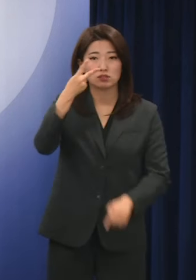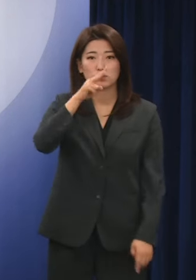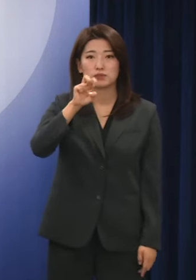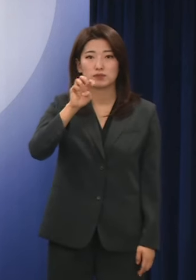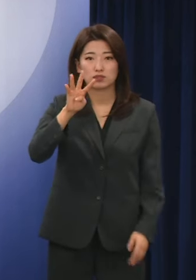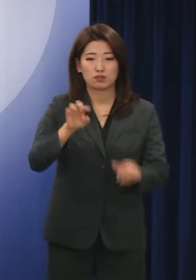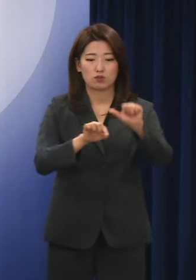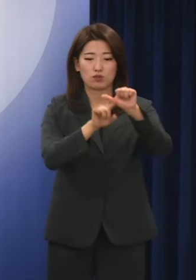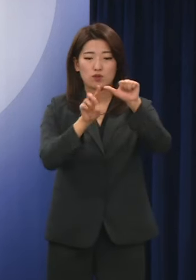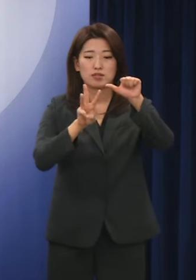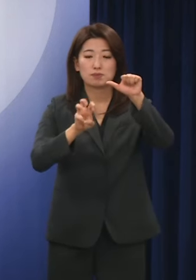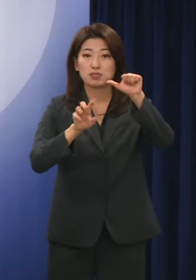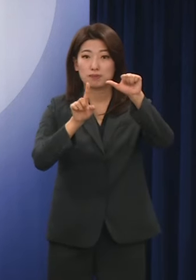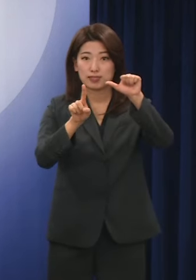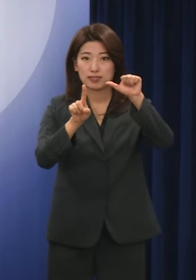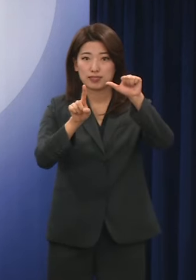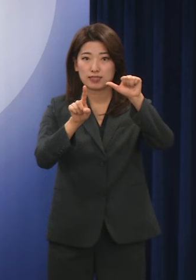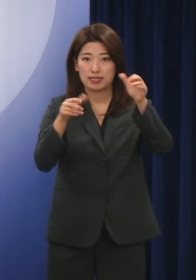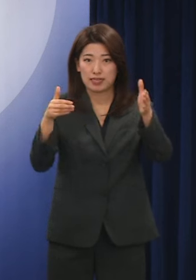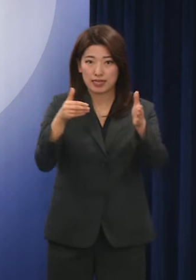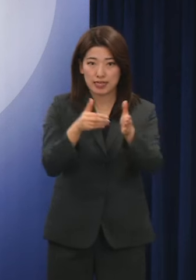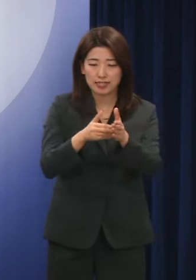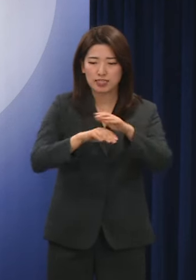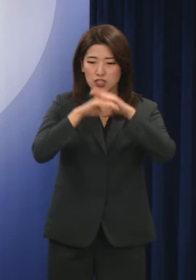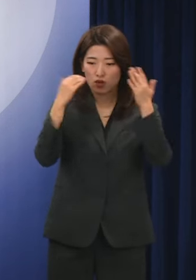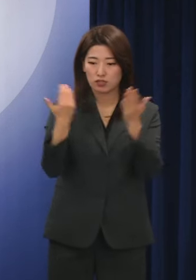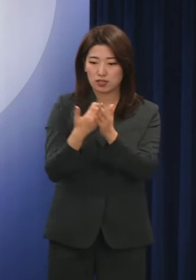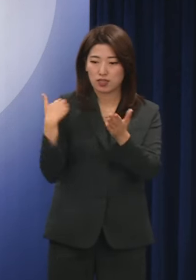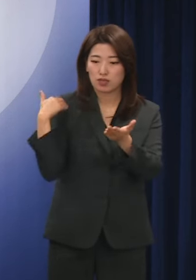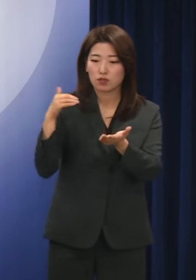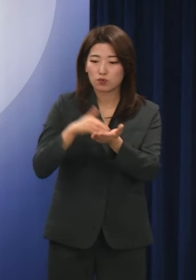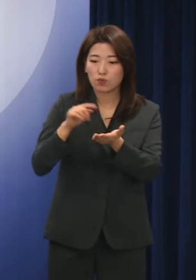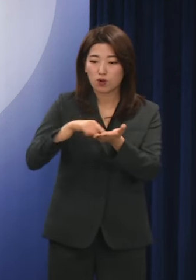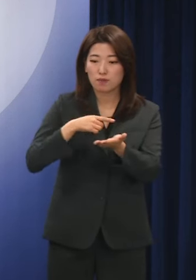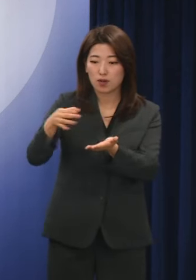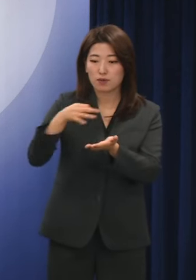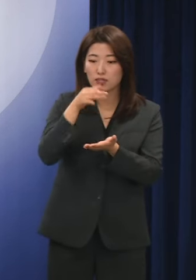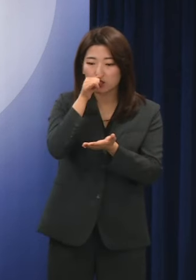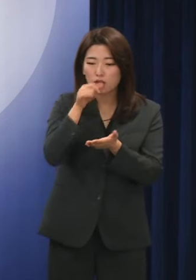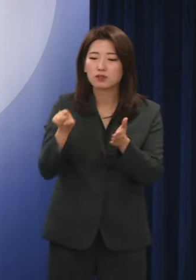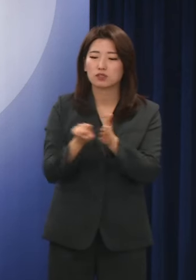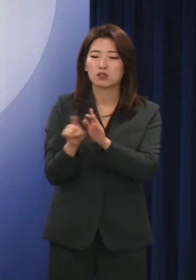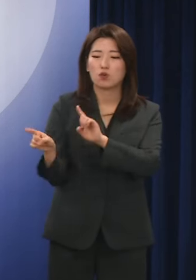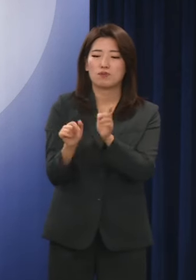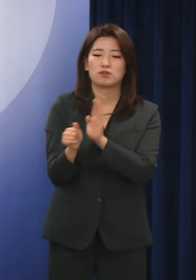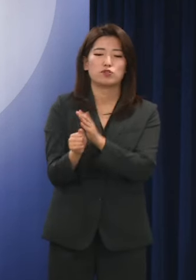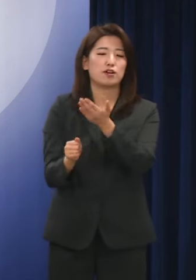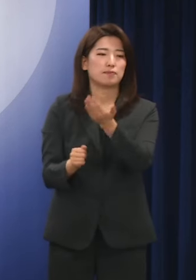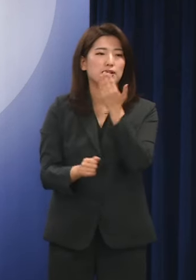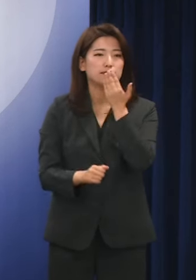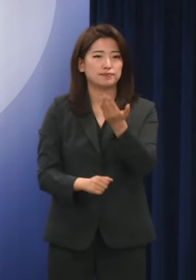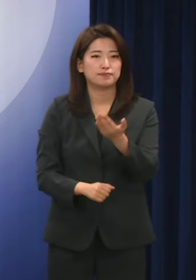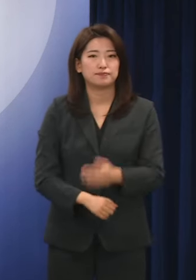2024년 5월 31일까지 전액 상환 시 신용회복 지원 대상에